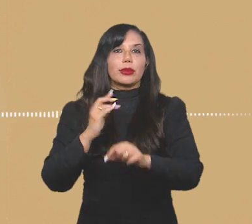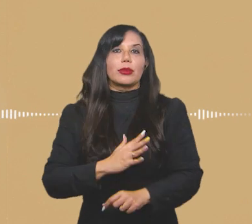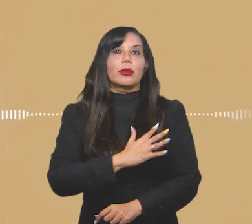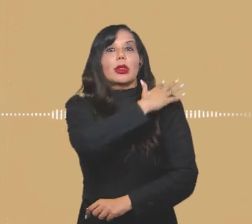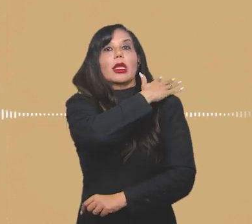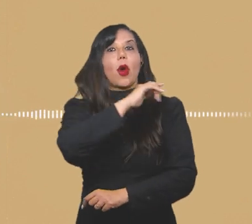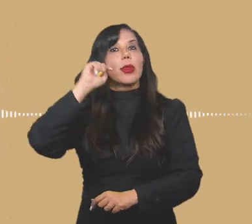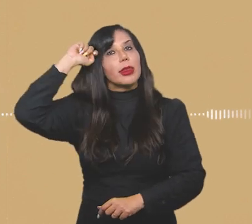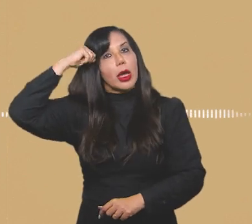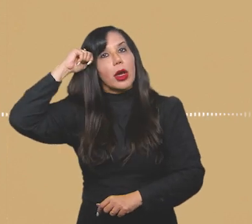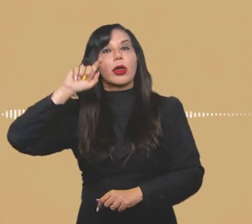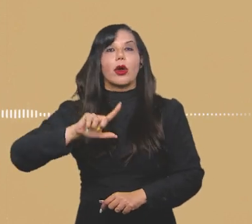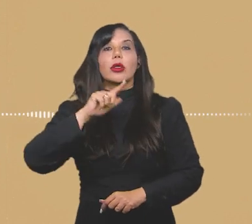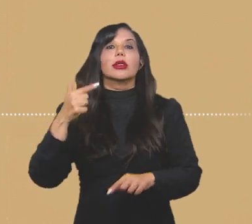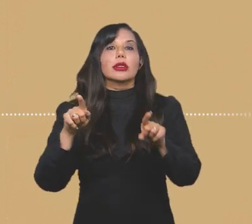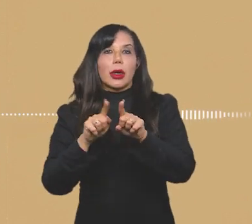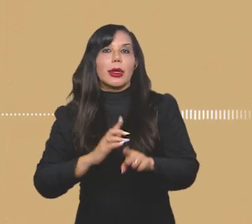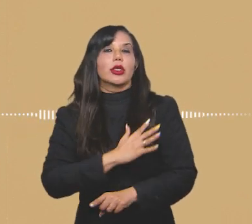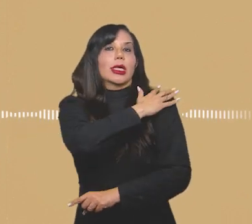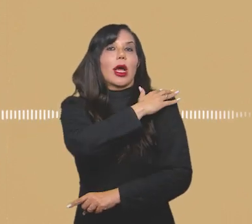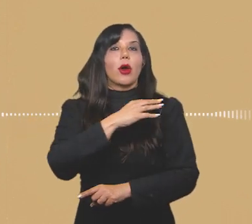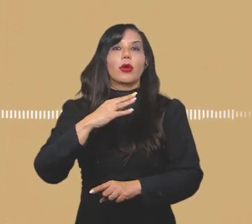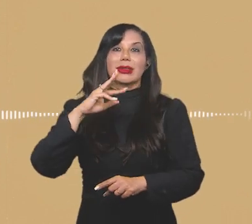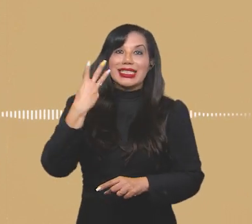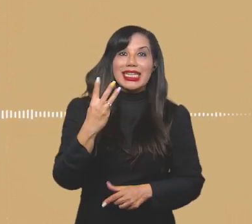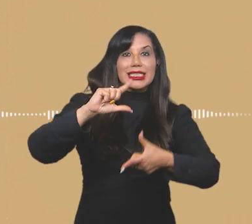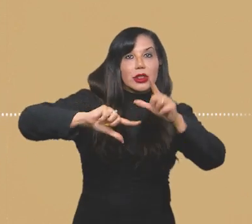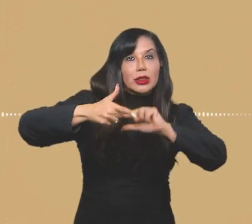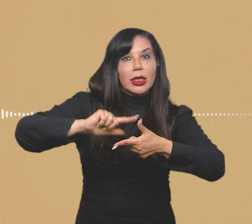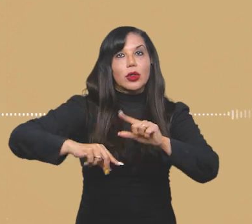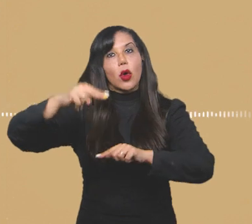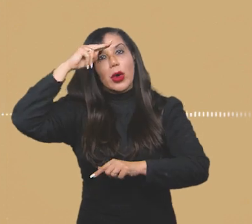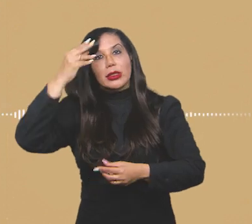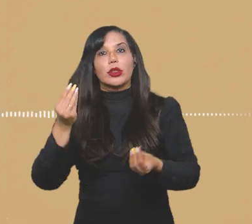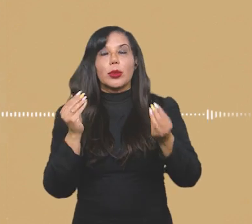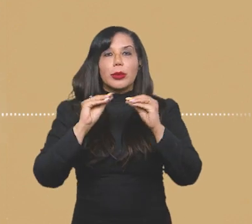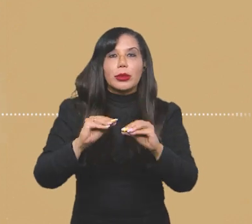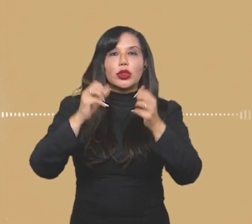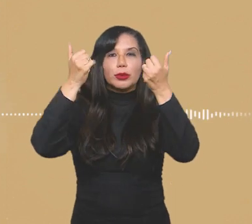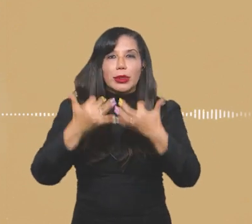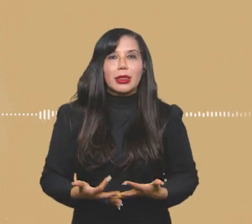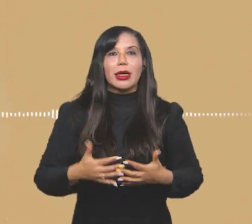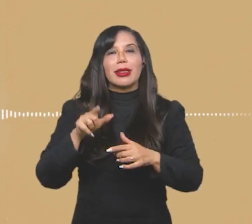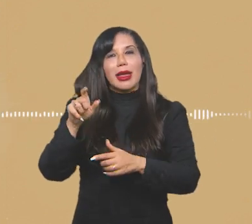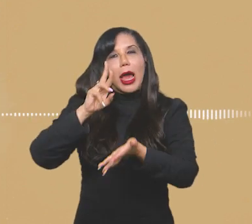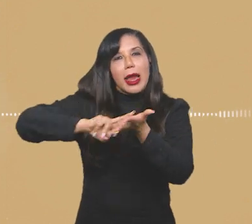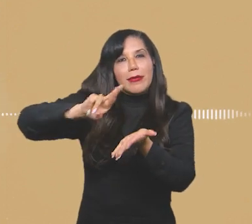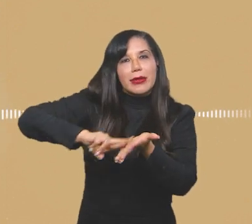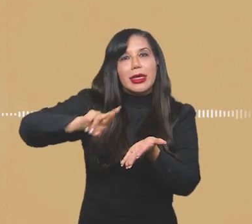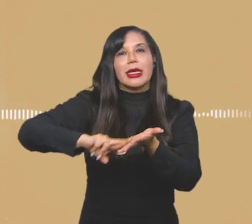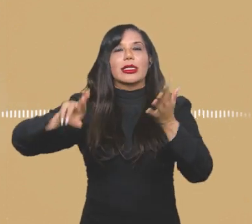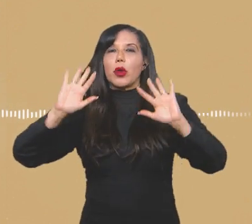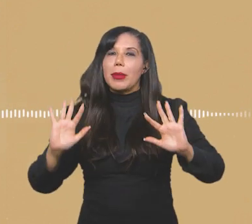negro, eu mostro que ele foi o segundo, ele também foi general de 3 estrelas. Né? O Exército publica sobre ele, tem revista, ele é assim,